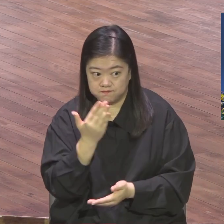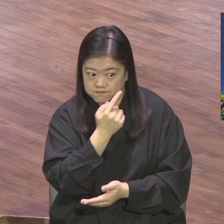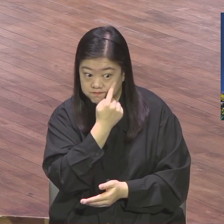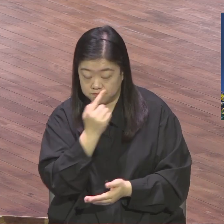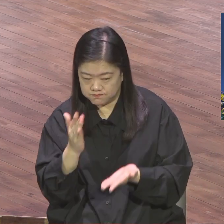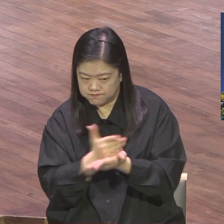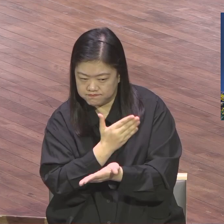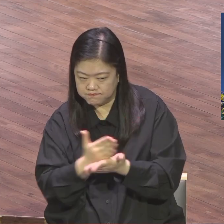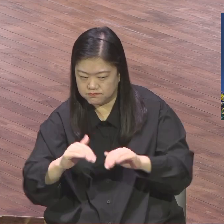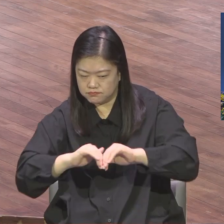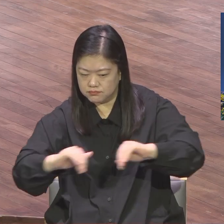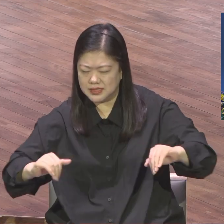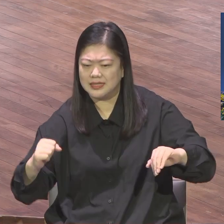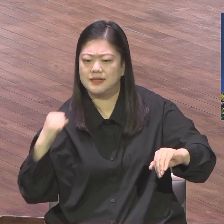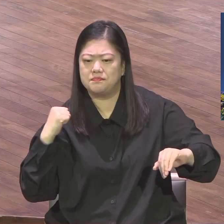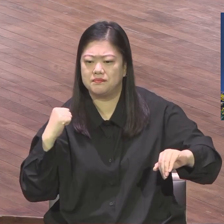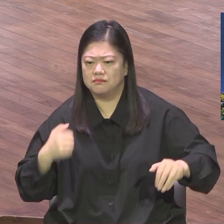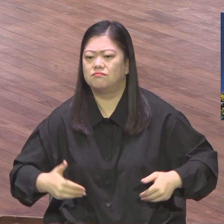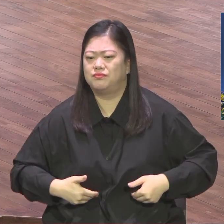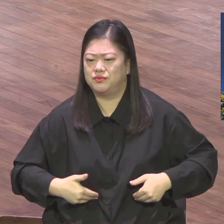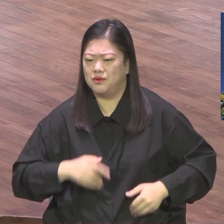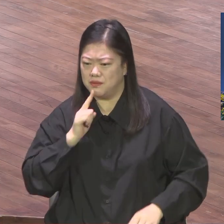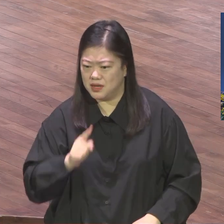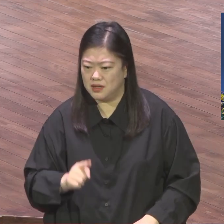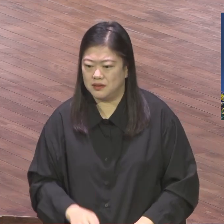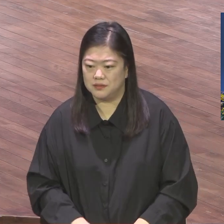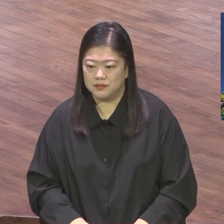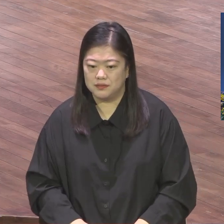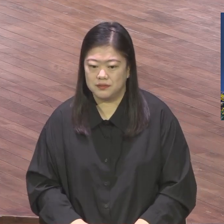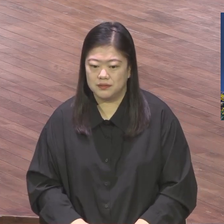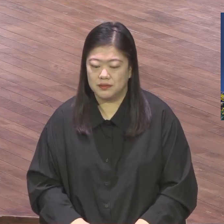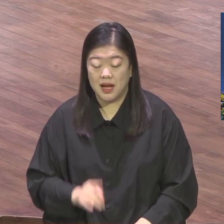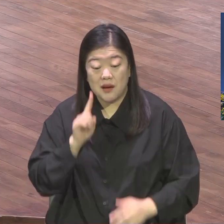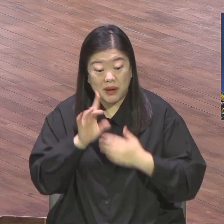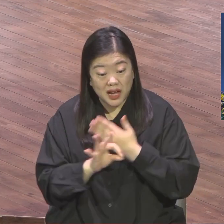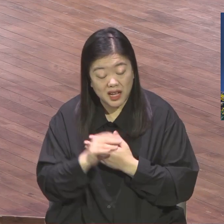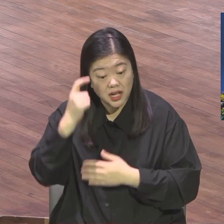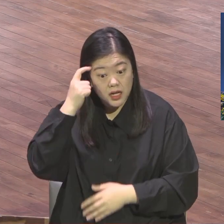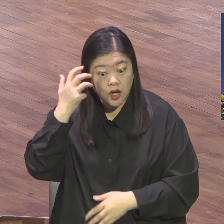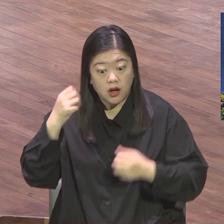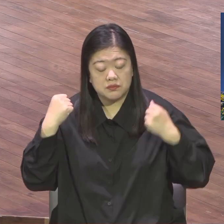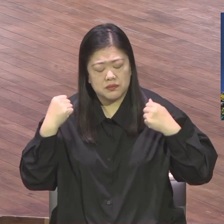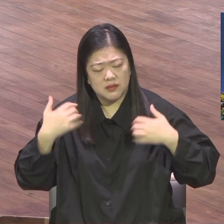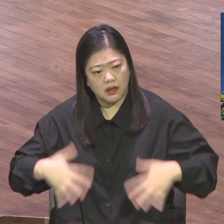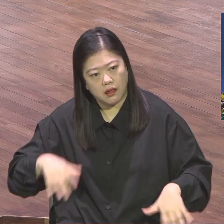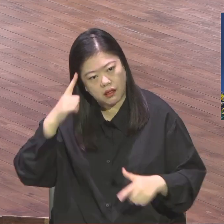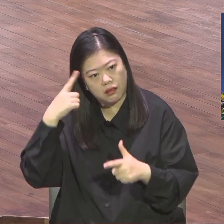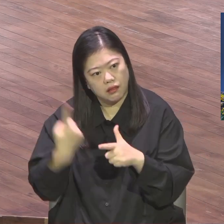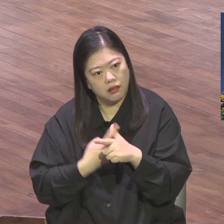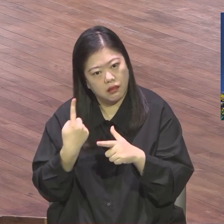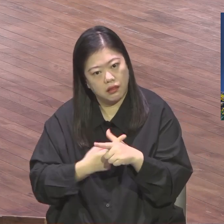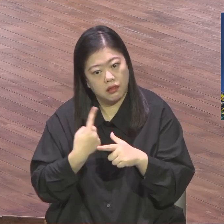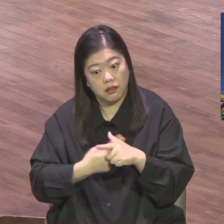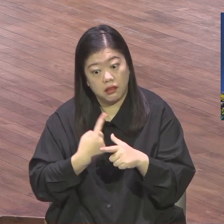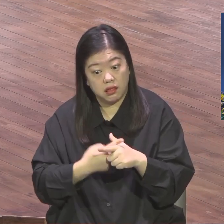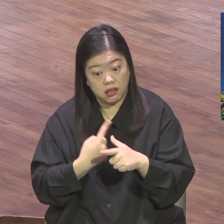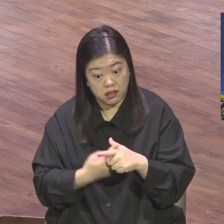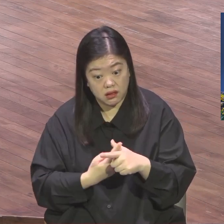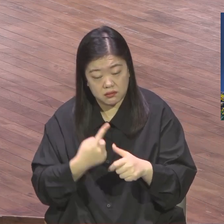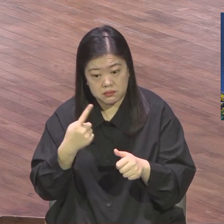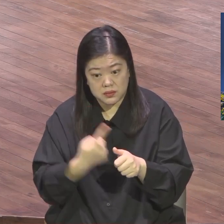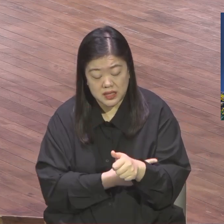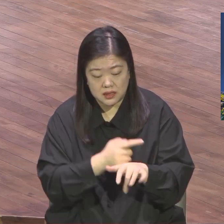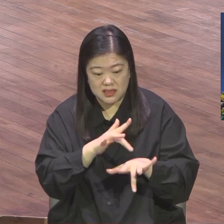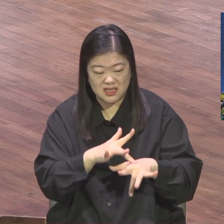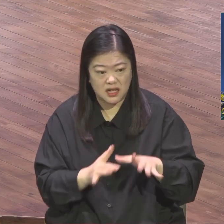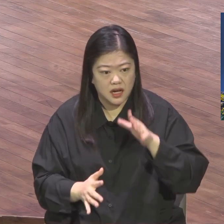자칫 잘못하면 이 방심하게 되면 이 견고하게 씌워놓은 이 사단 마귀의